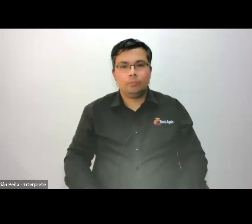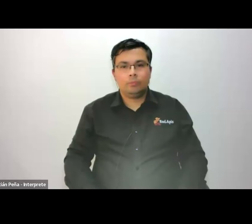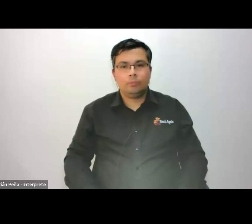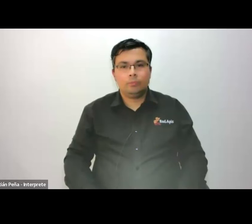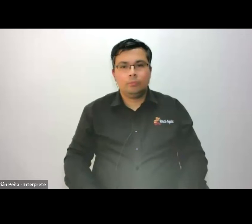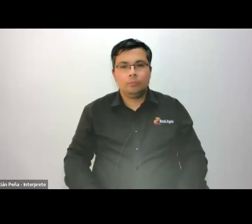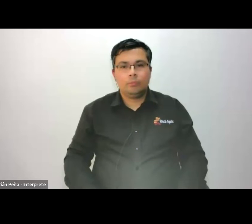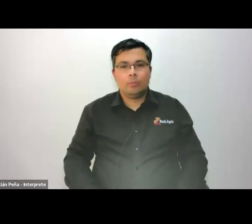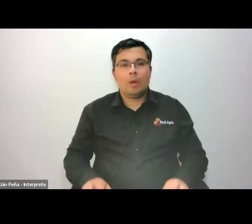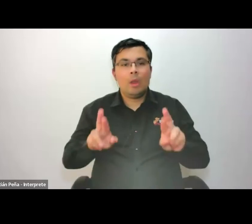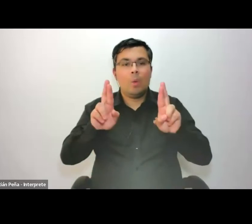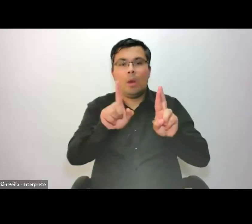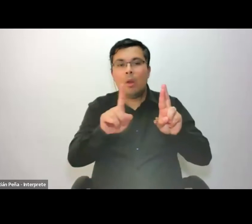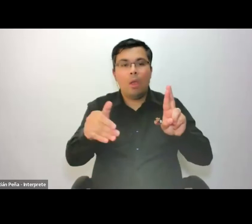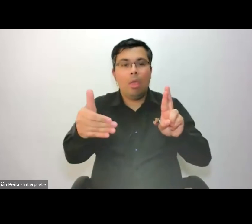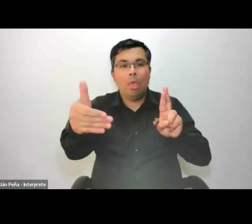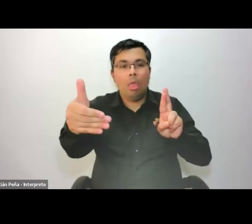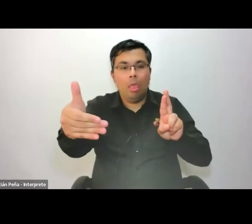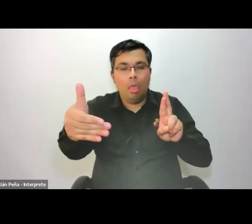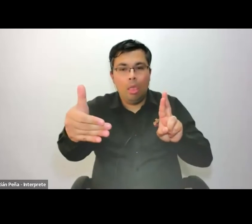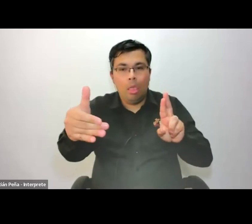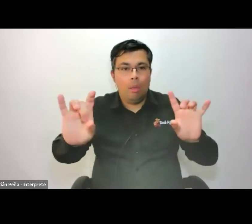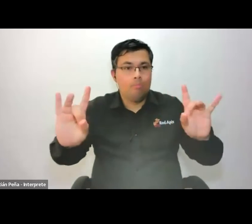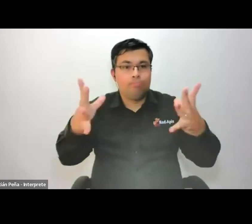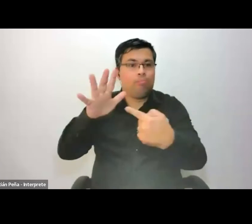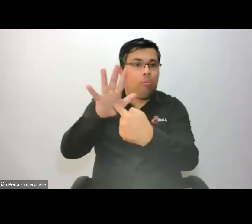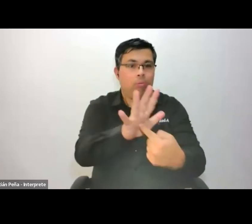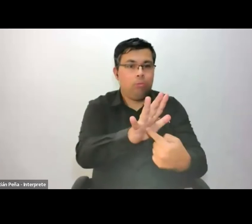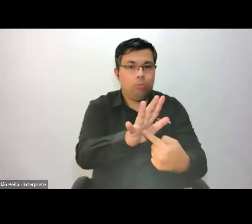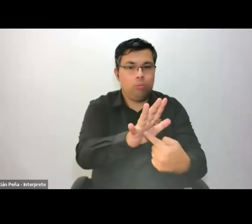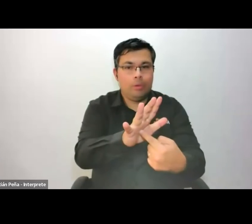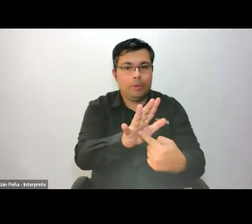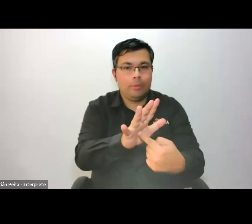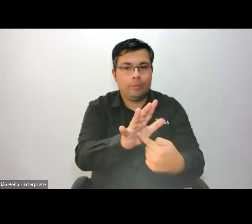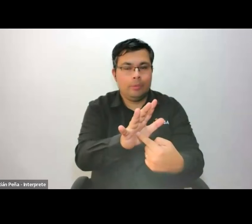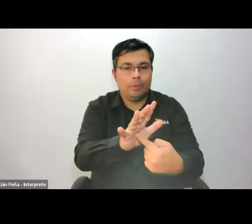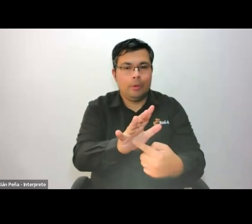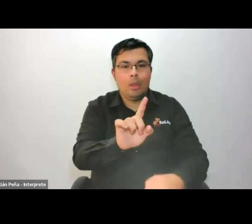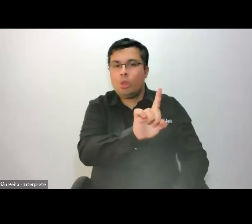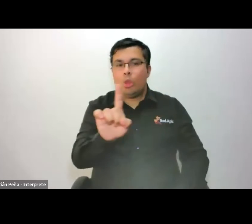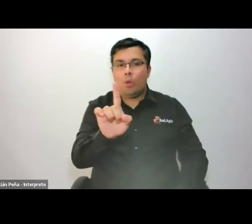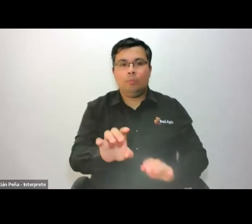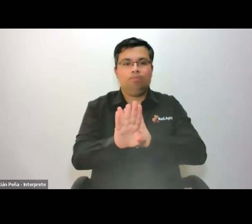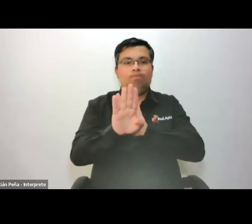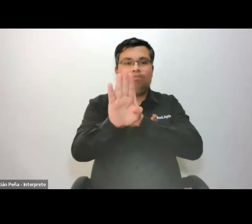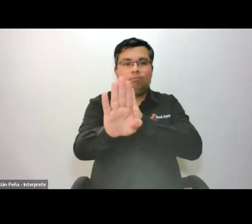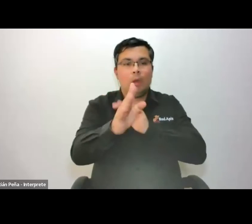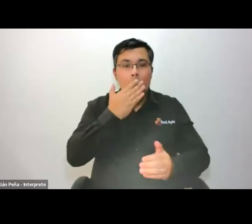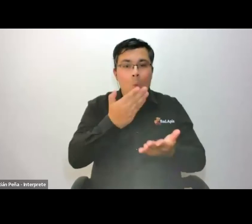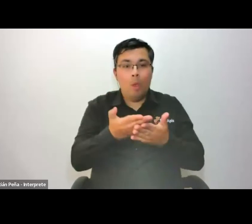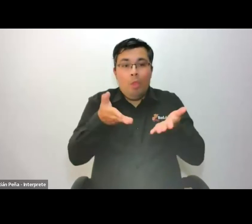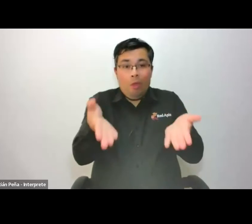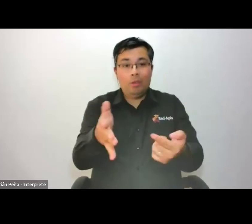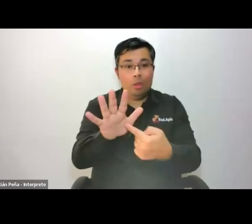no lleguemos a situaciones de discriminación arbitraria, pero si en los casos en que aquello ocurra, por supuesto que tenemos que utilizar todas las herramientas